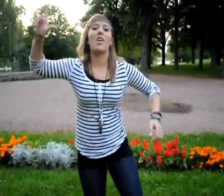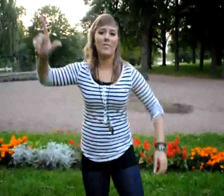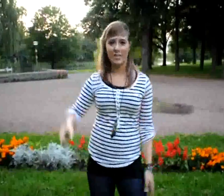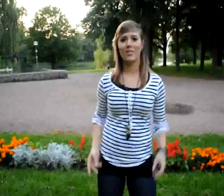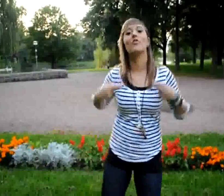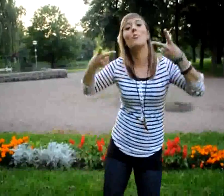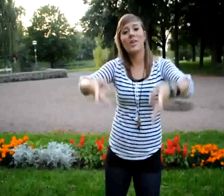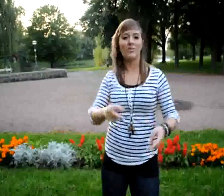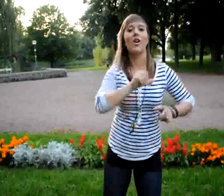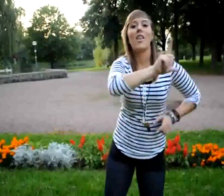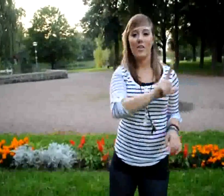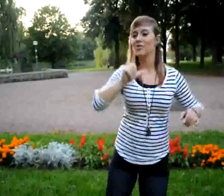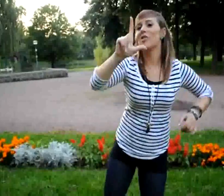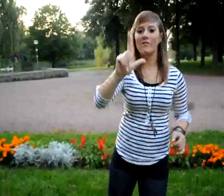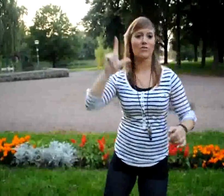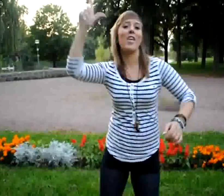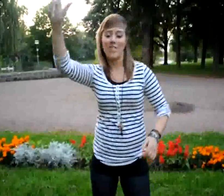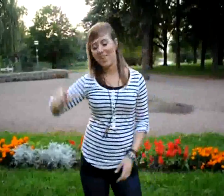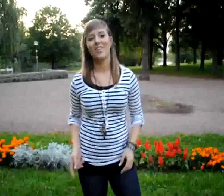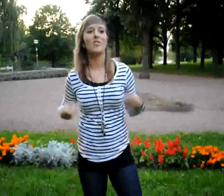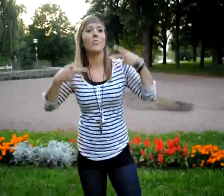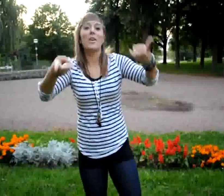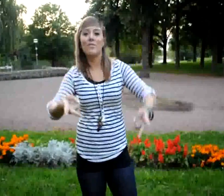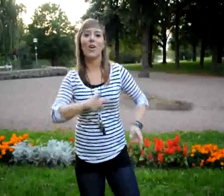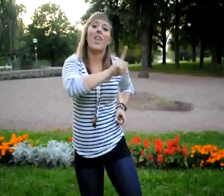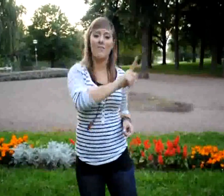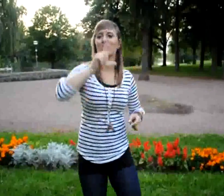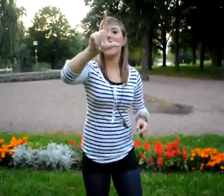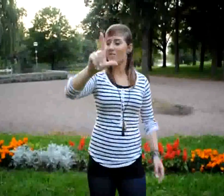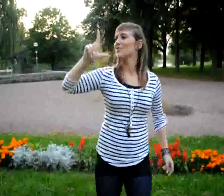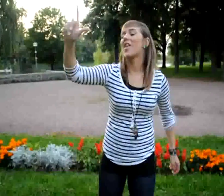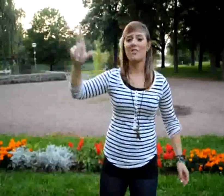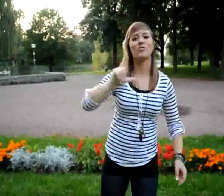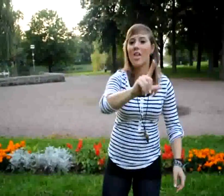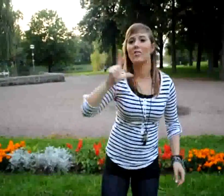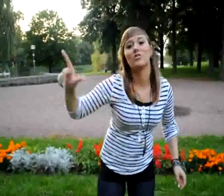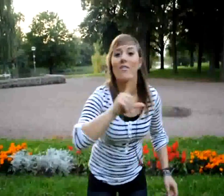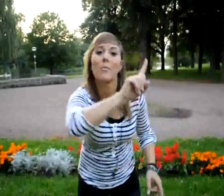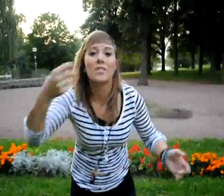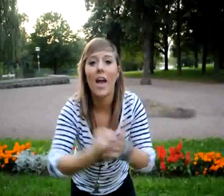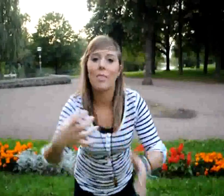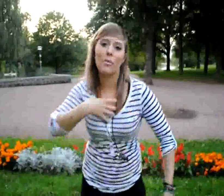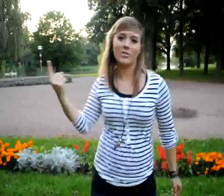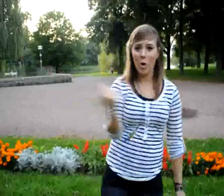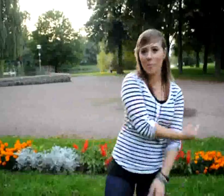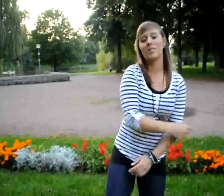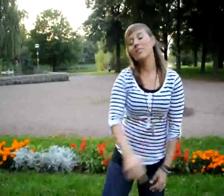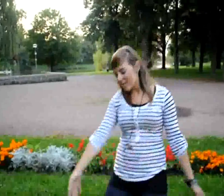Level. Spring von Level zu Level zu Level. Spring von Level zu Level zu Level. Bis der Endboss kommt.